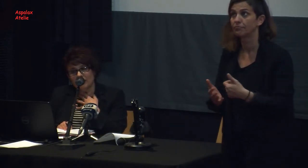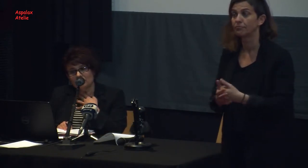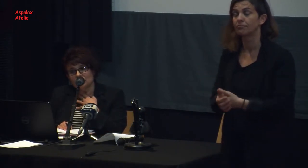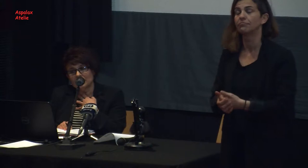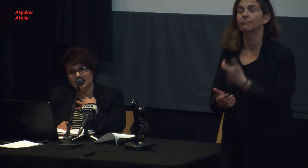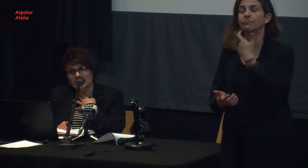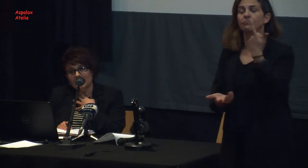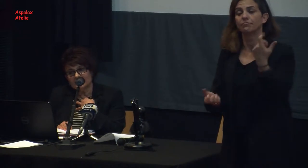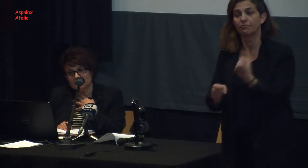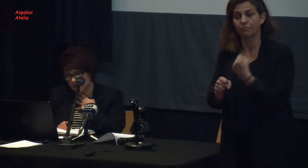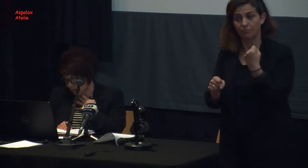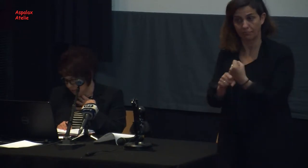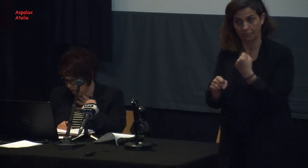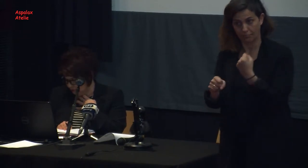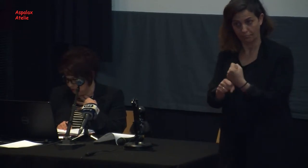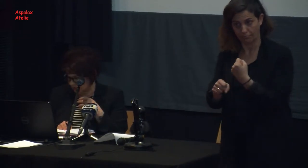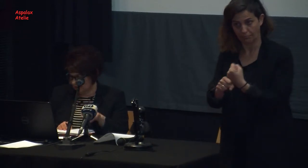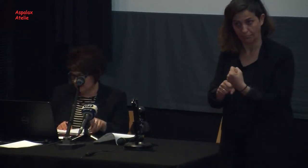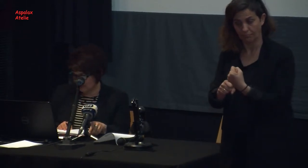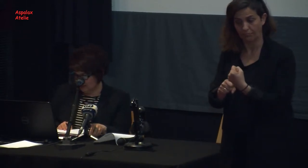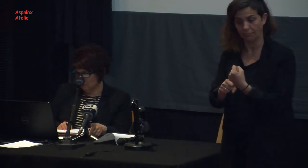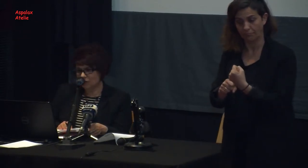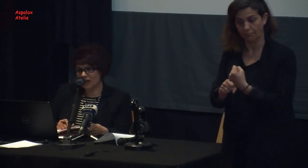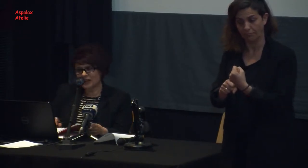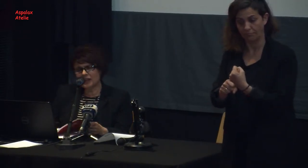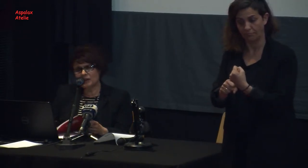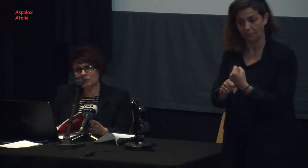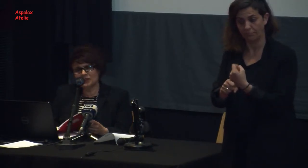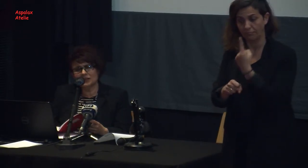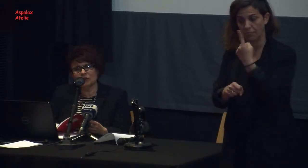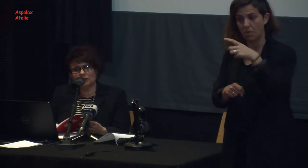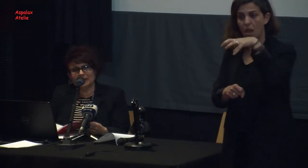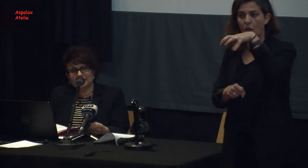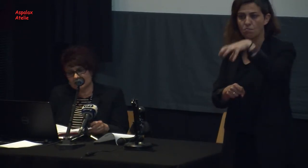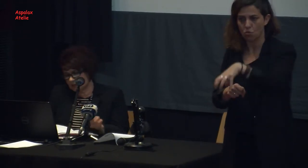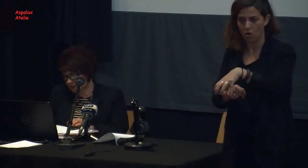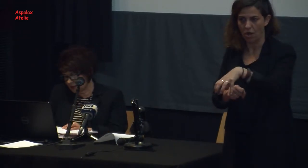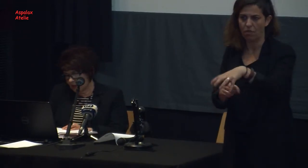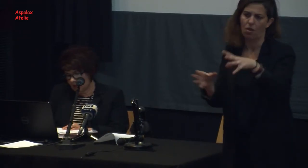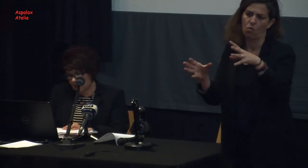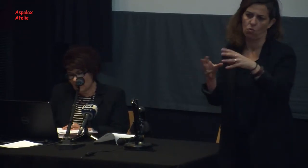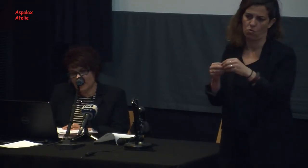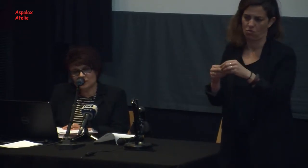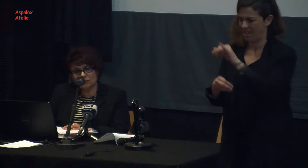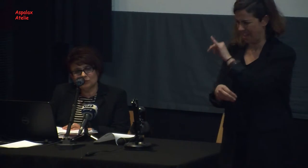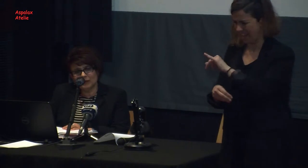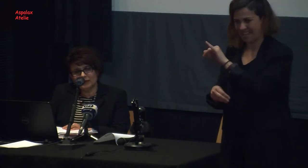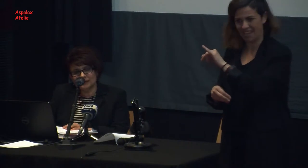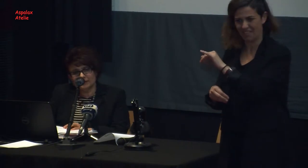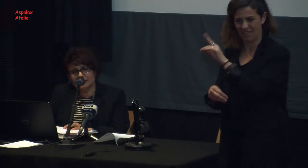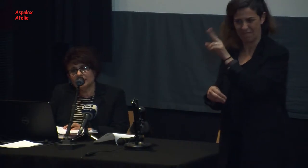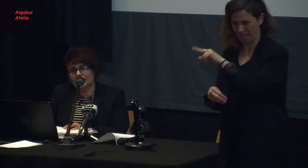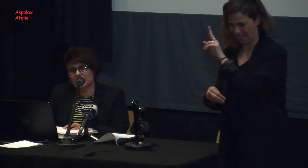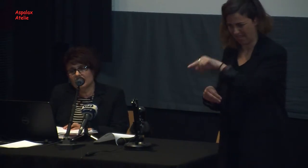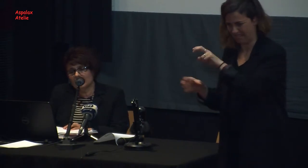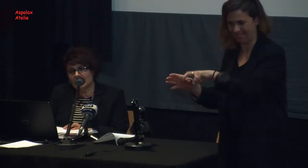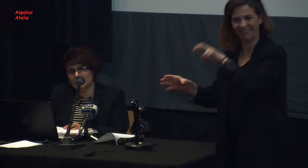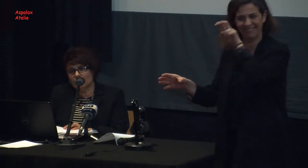να δουλεύω σε μία πρότυπη μονάδα από ασυλοποίησης έξω από το